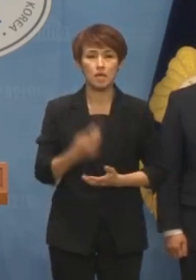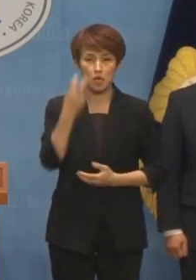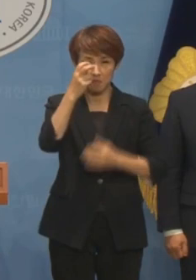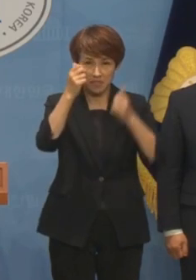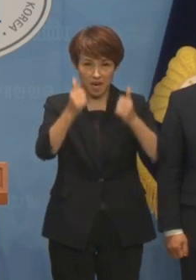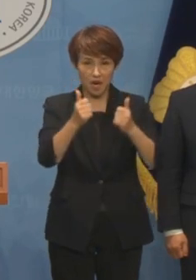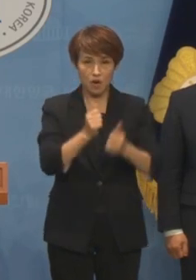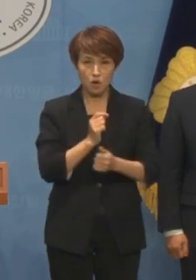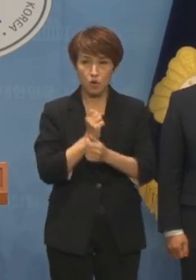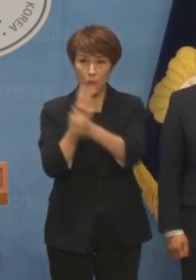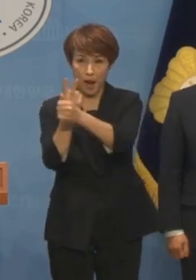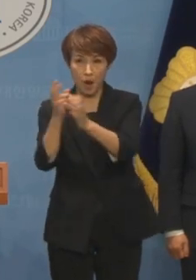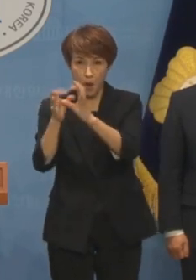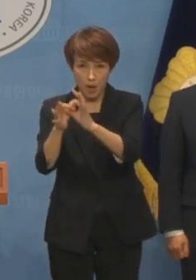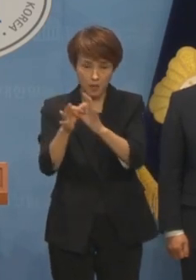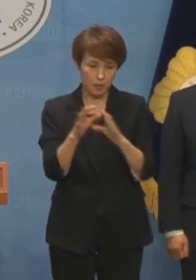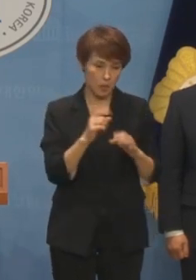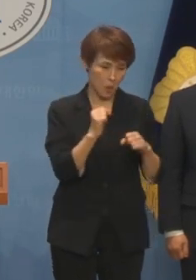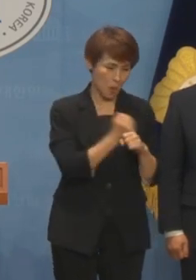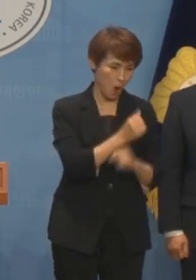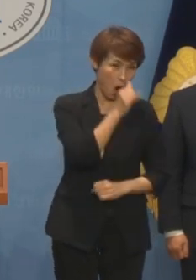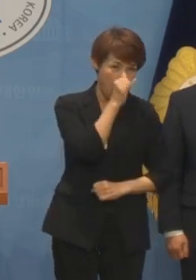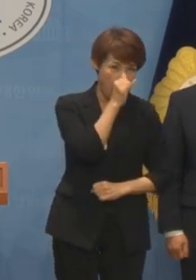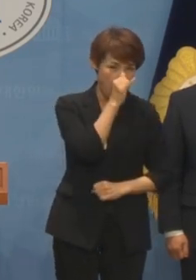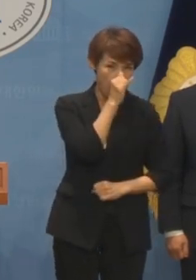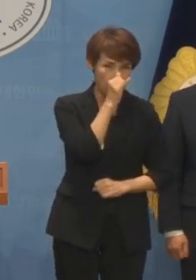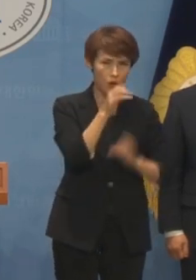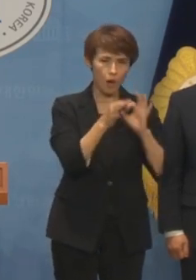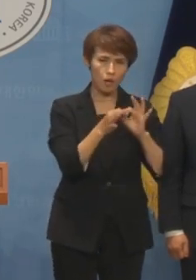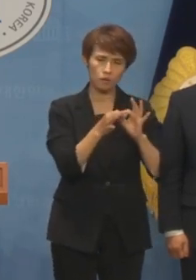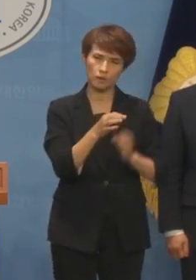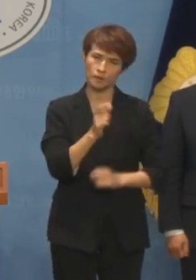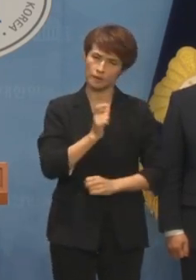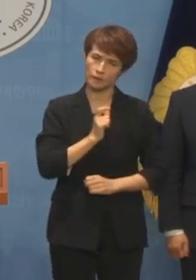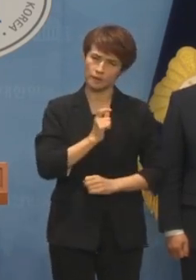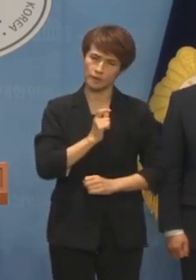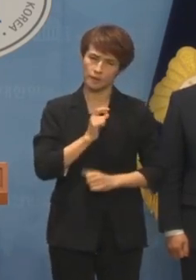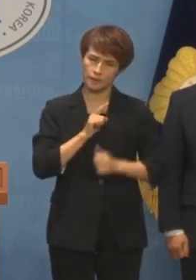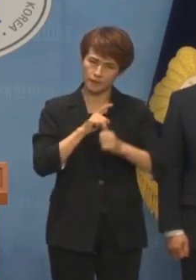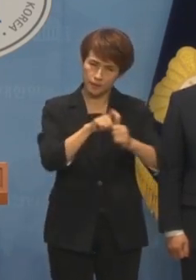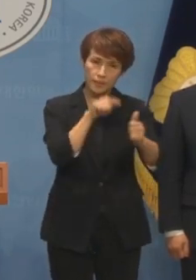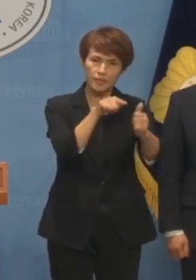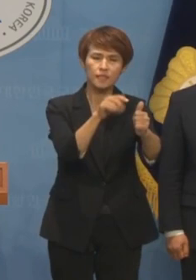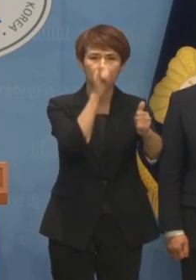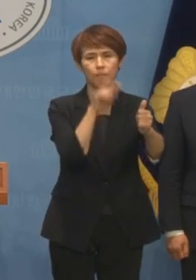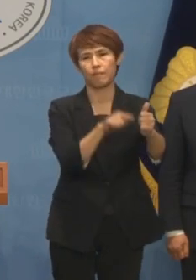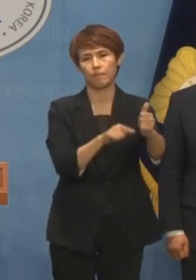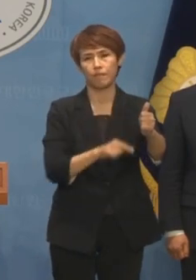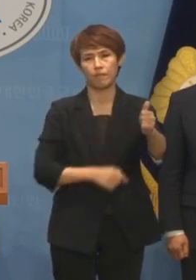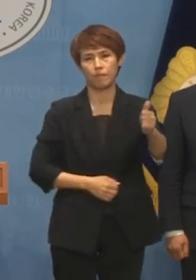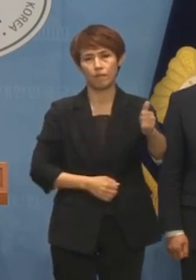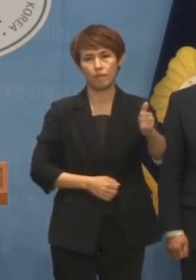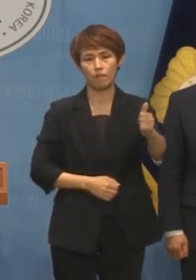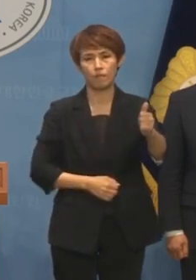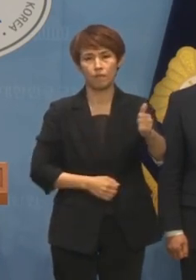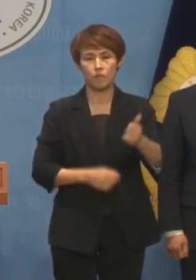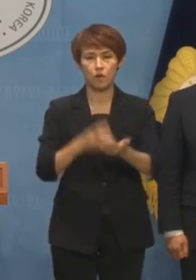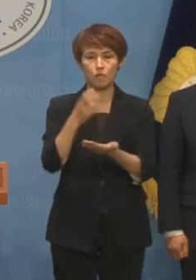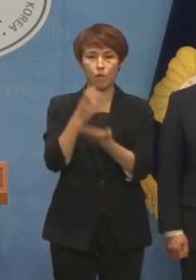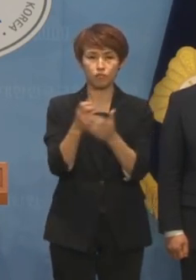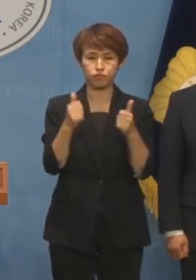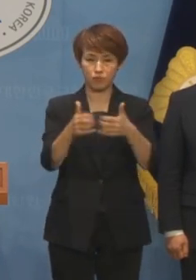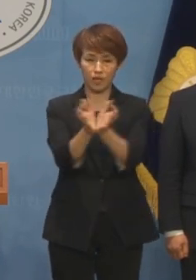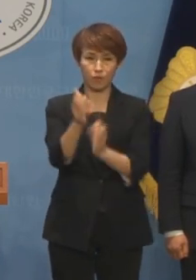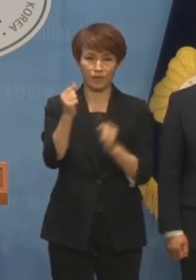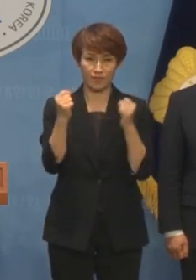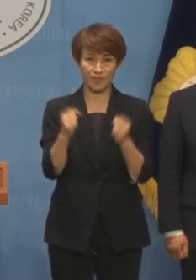고발을 사주했다는 이른바 고발 사주 의혹의 핵심 혐의자입니다. 또한 법무부 장관을 지낼